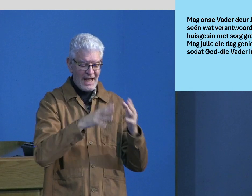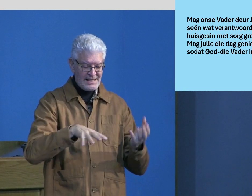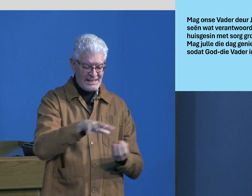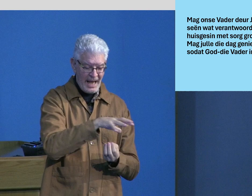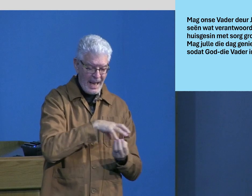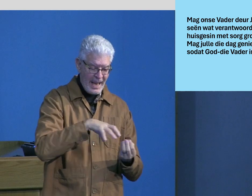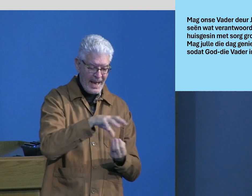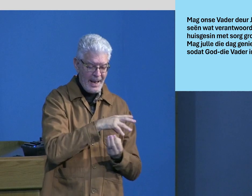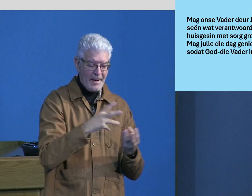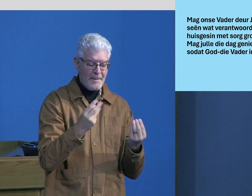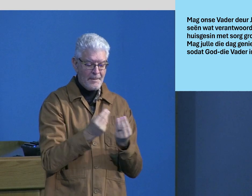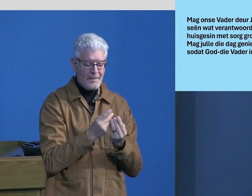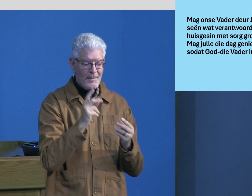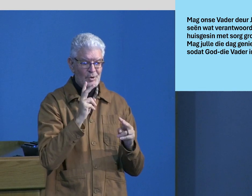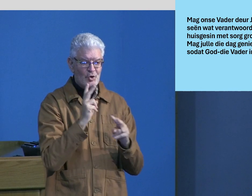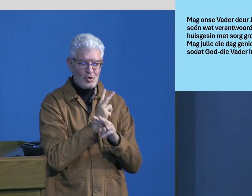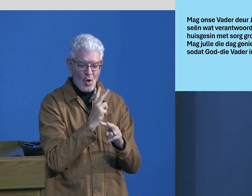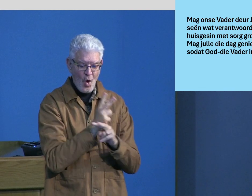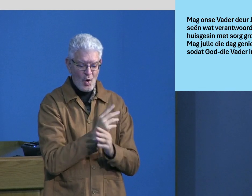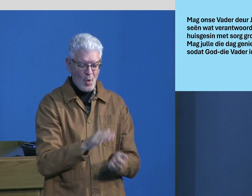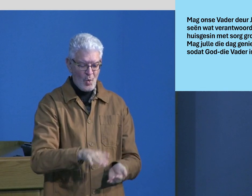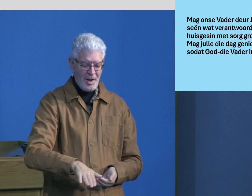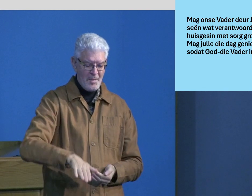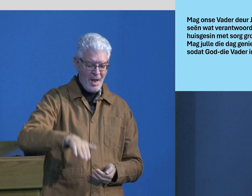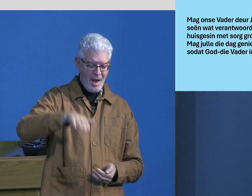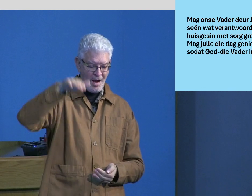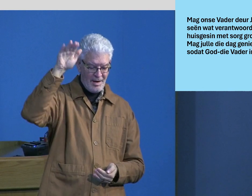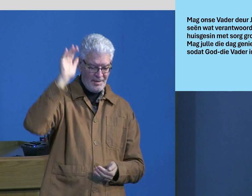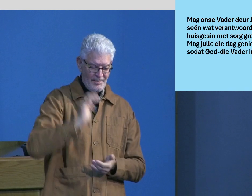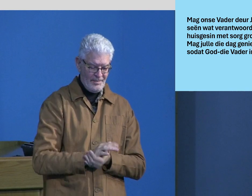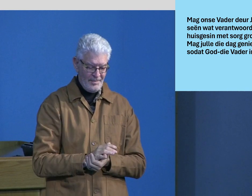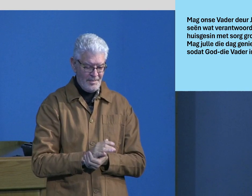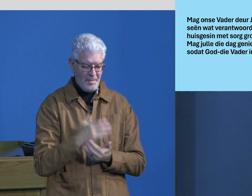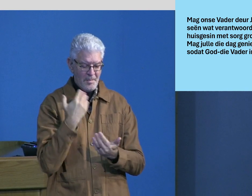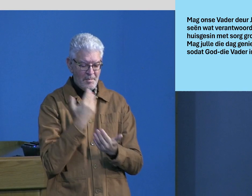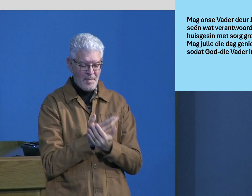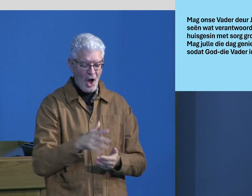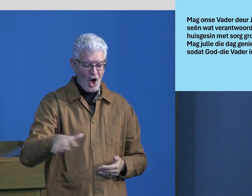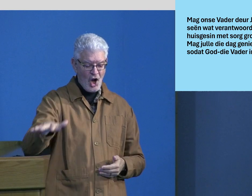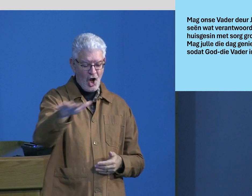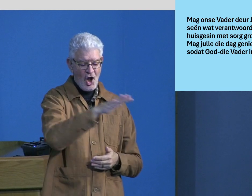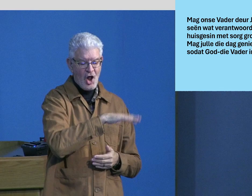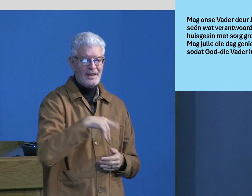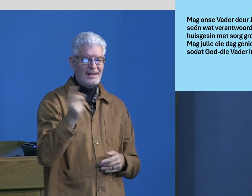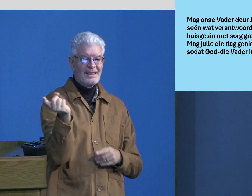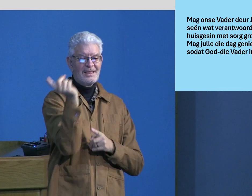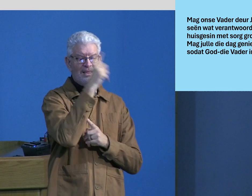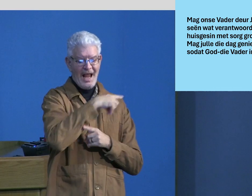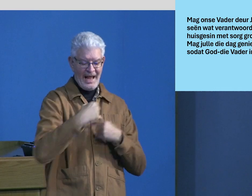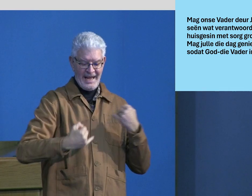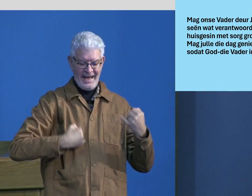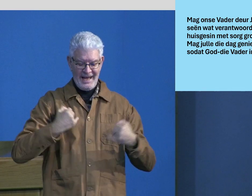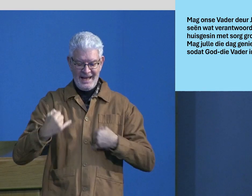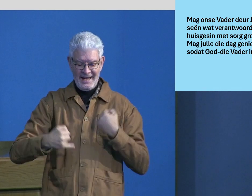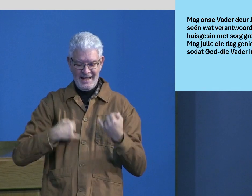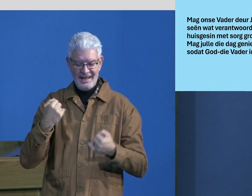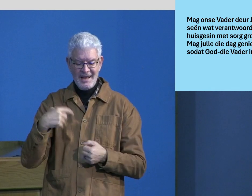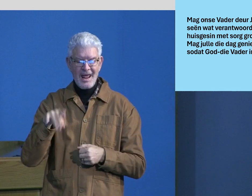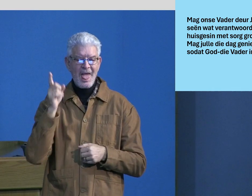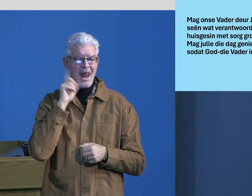kinders en hulle huisgesin met sorg te kon grootmaak. Mag julle die dag geniet